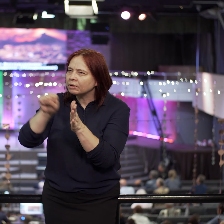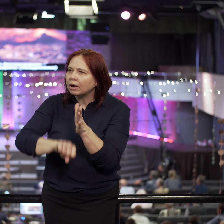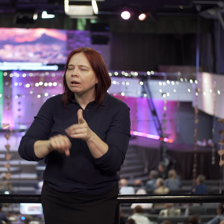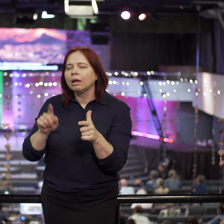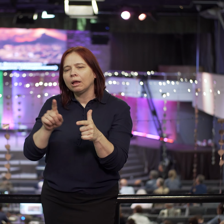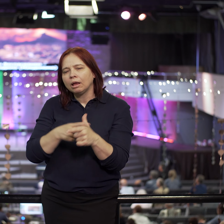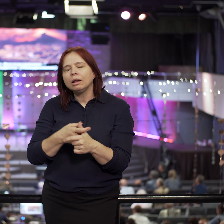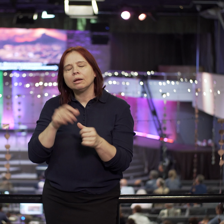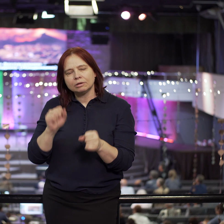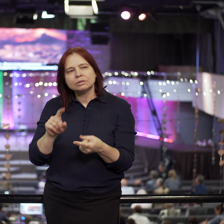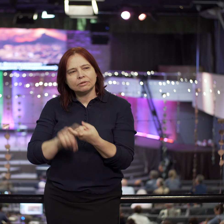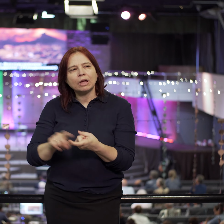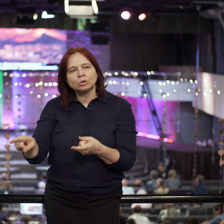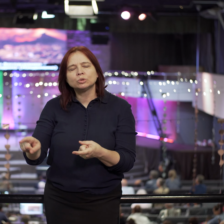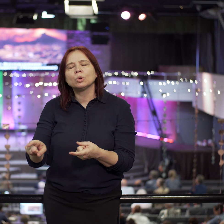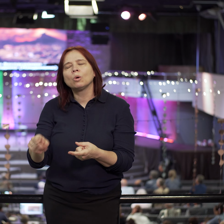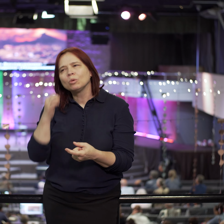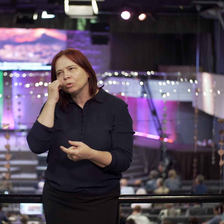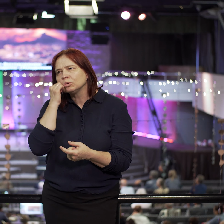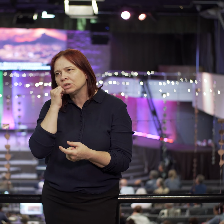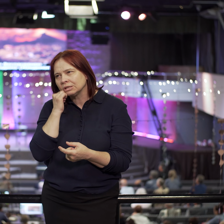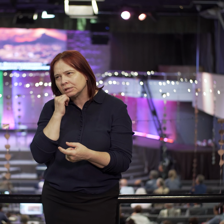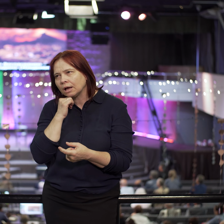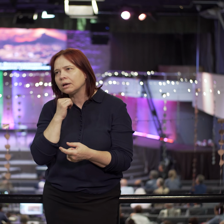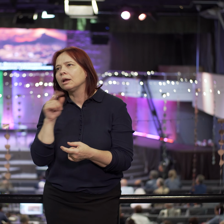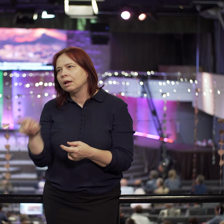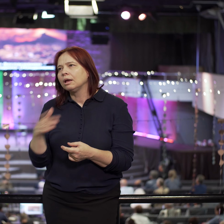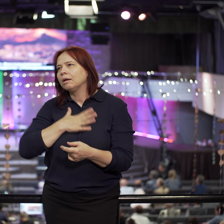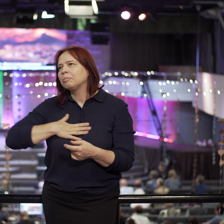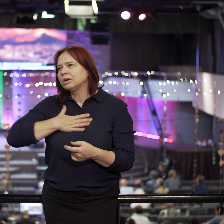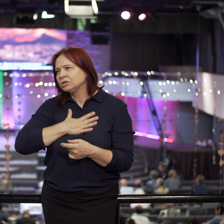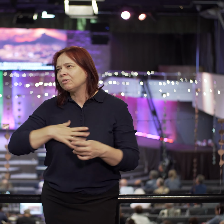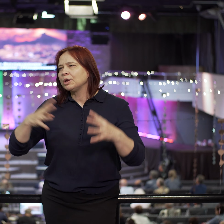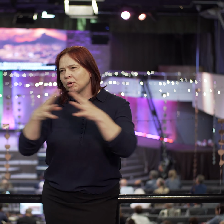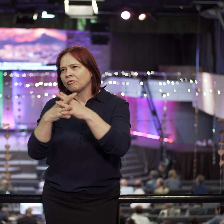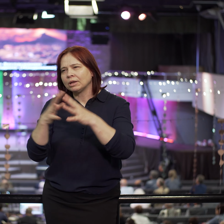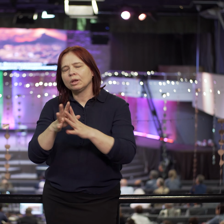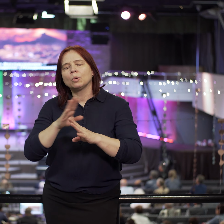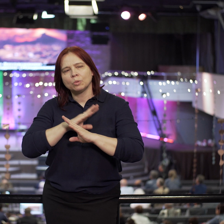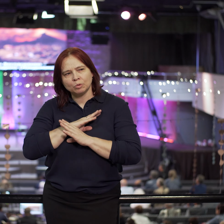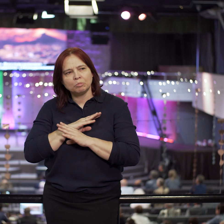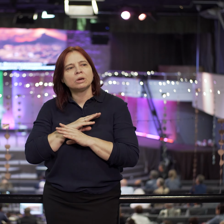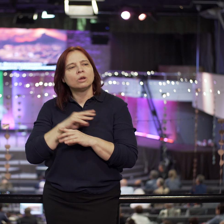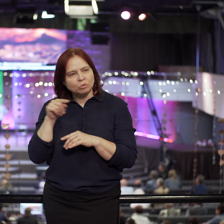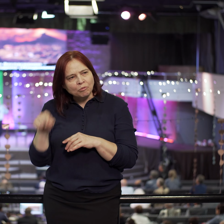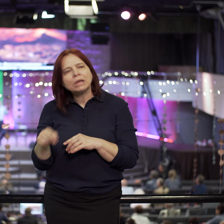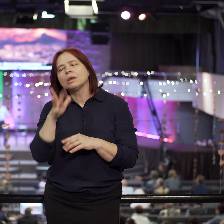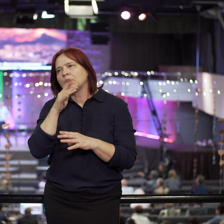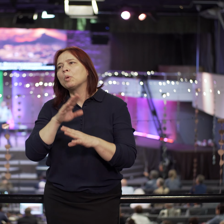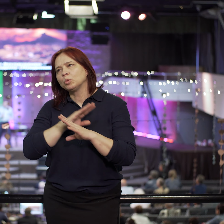это историческое свидетельство из еврейских документов об этой личности. И как я уже сказал,